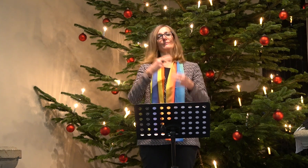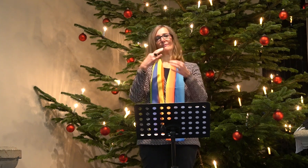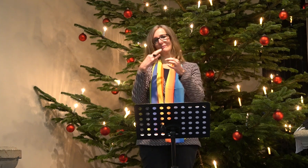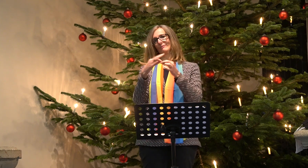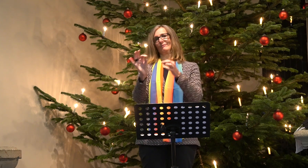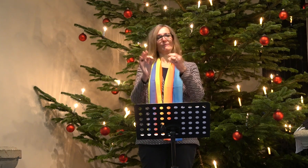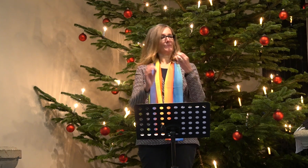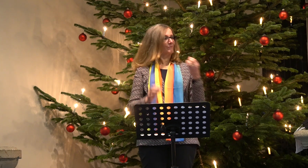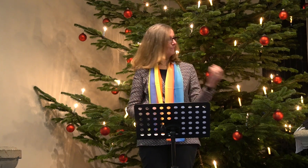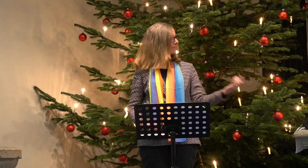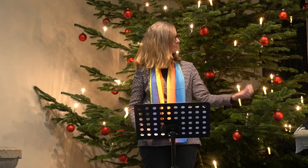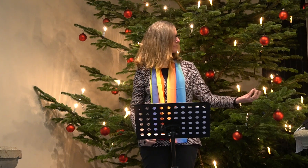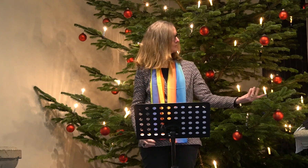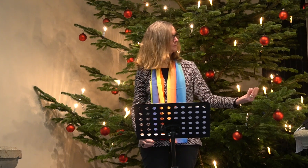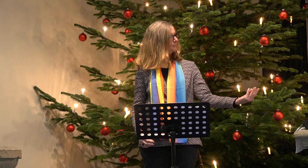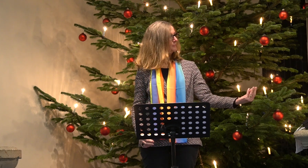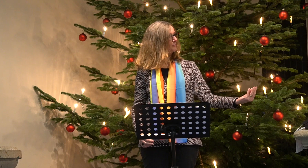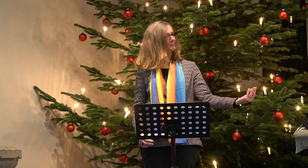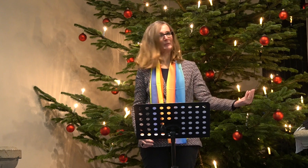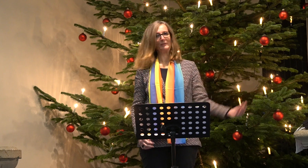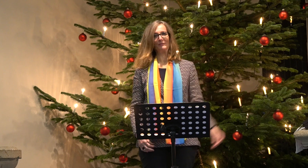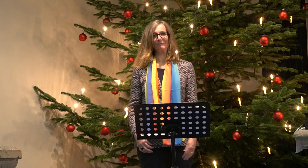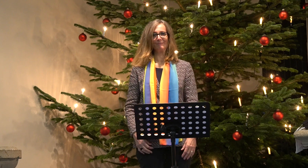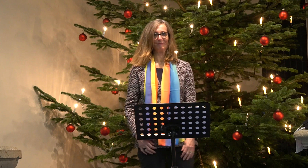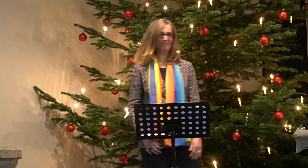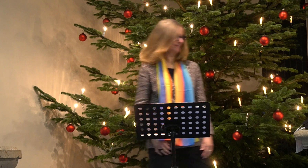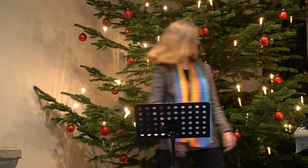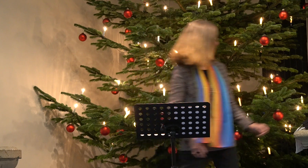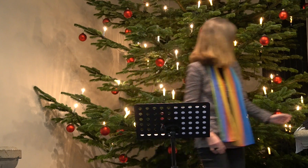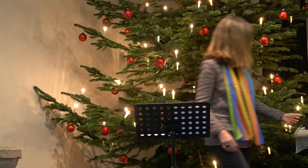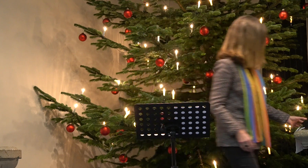sind. Dafür zünden wir es an.